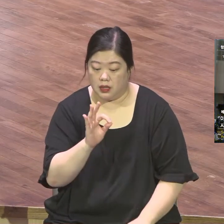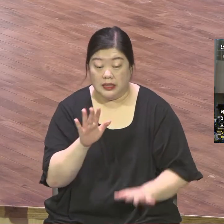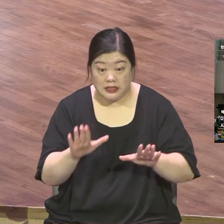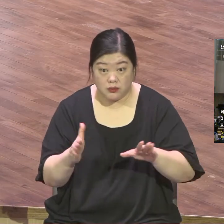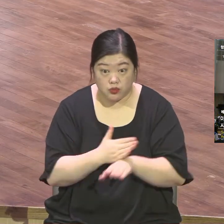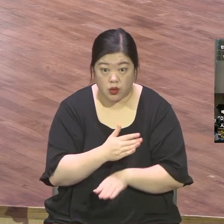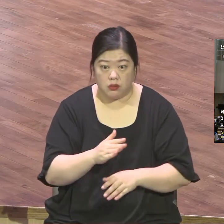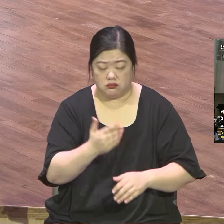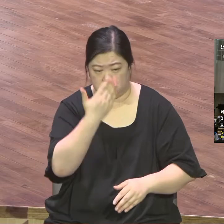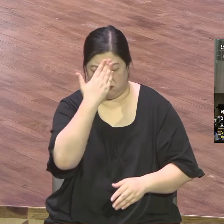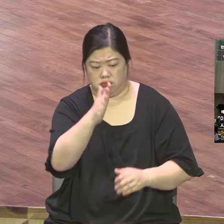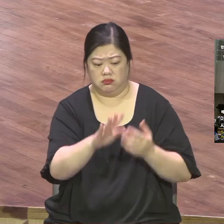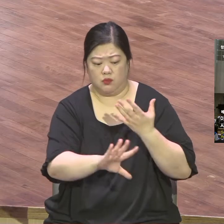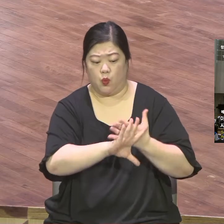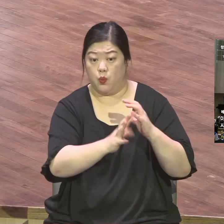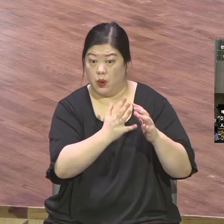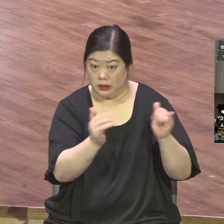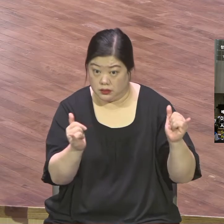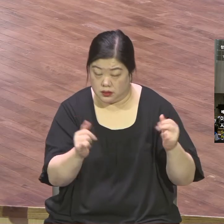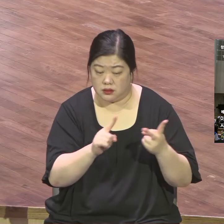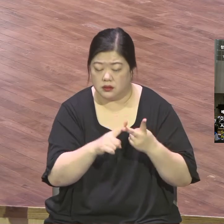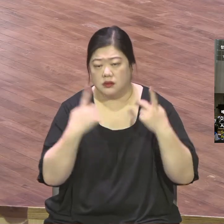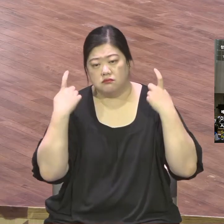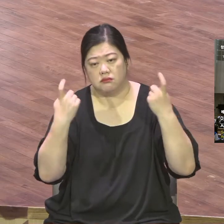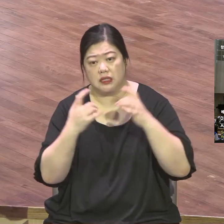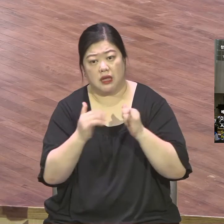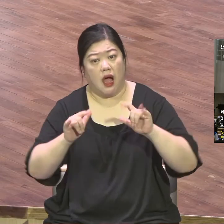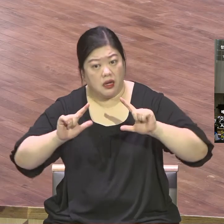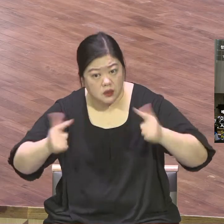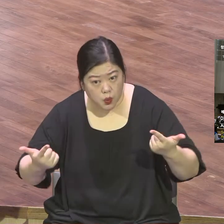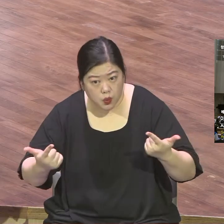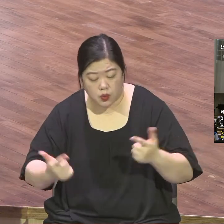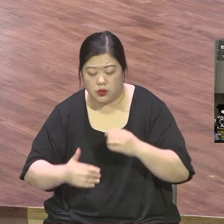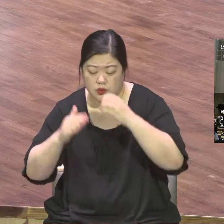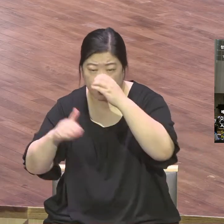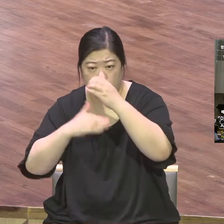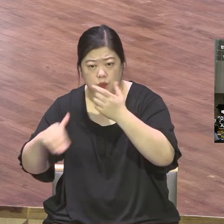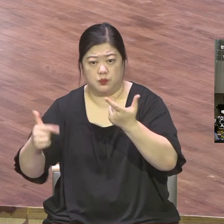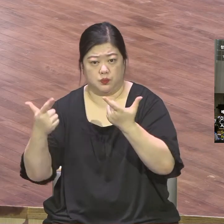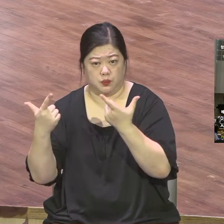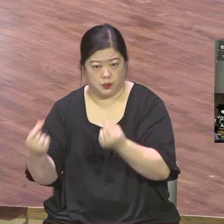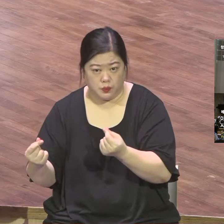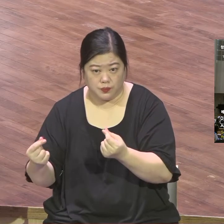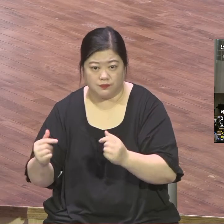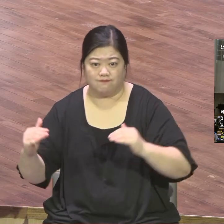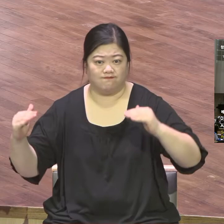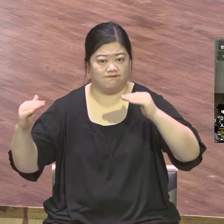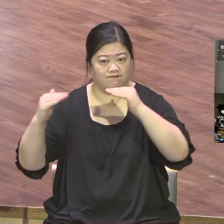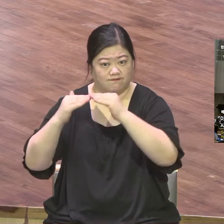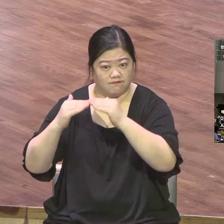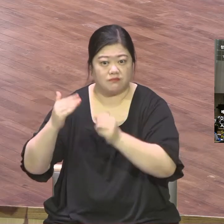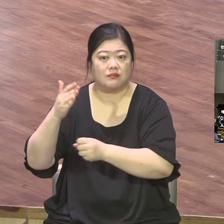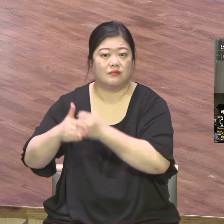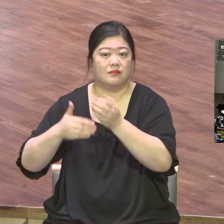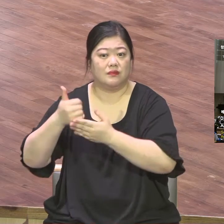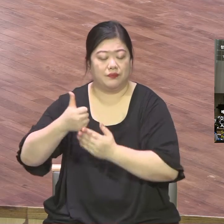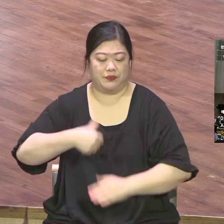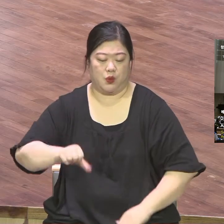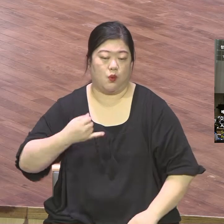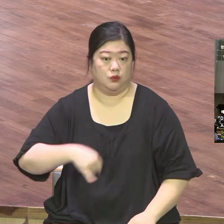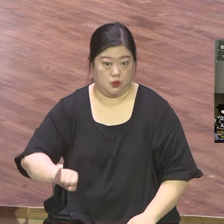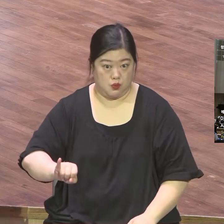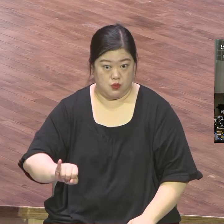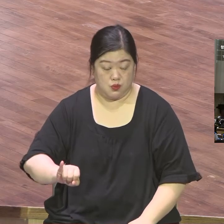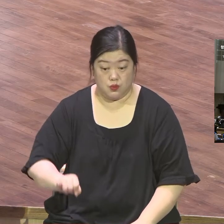너희는 외인도 아니요 나그네도 아니요 오직 성도들과 동일한 시민이요 하나님의 권속이라.